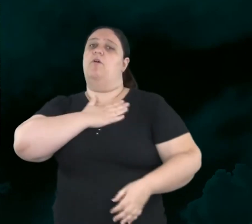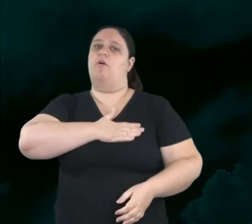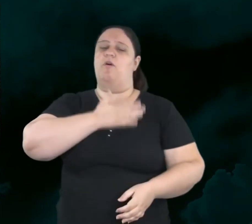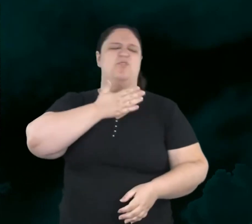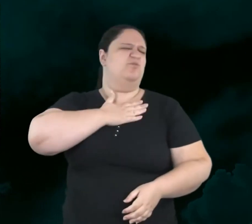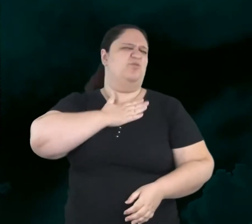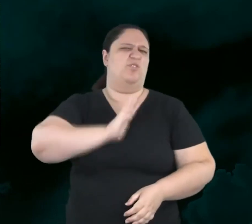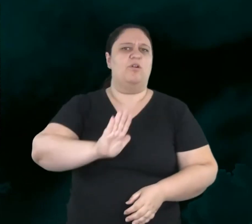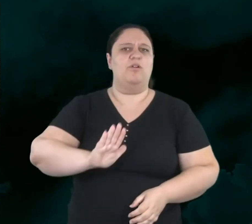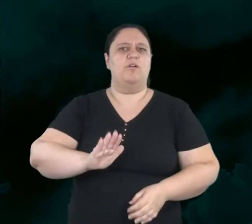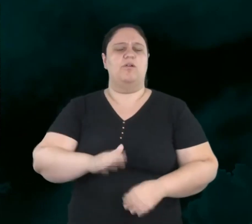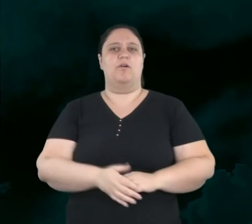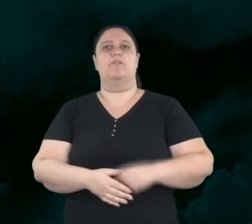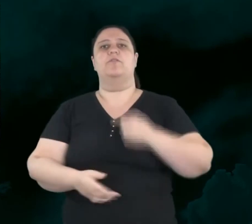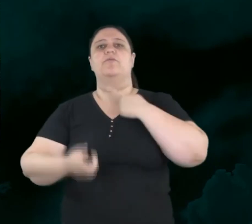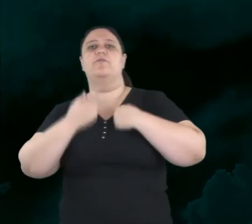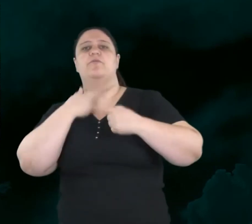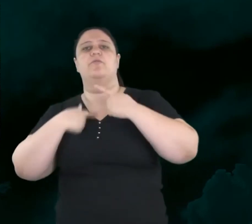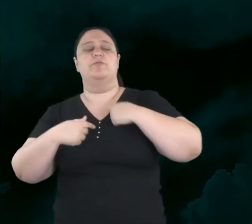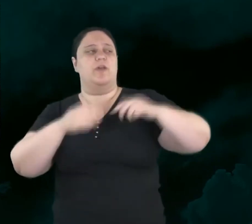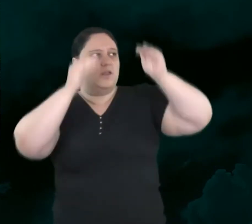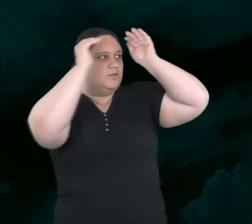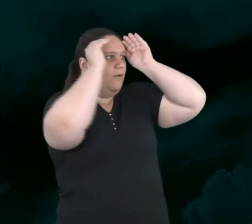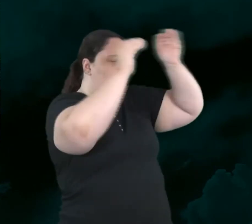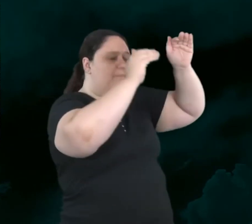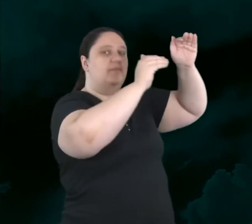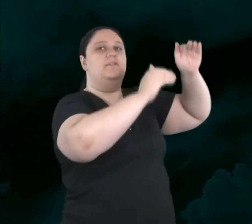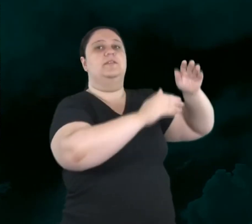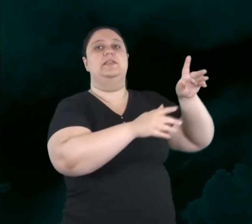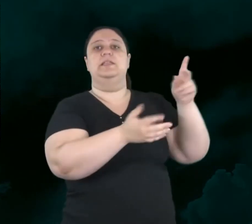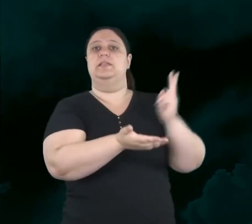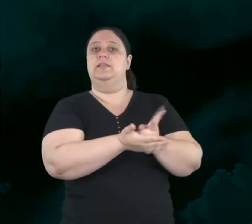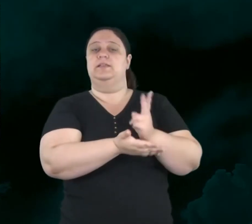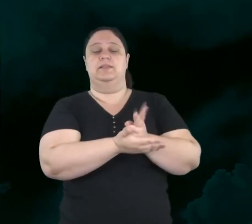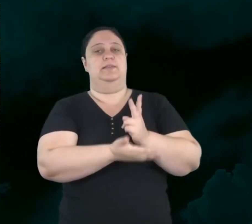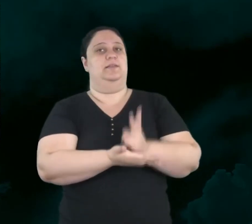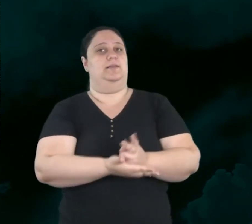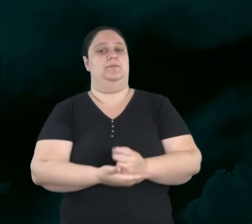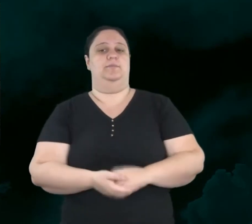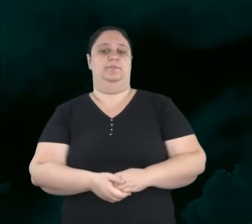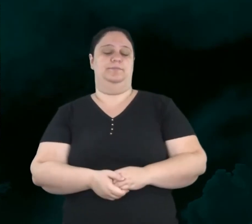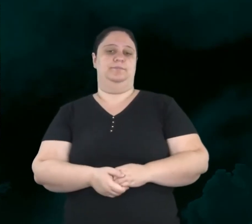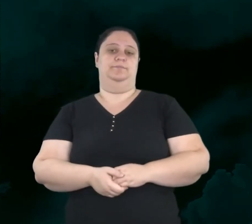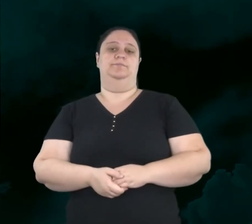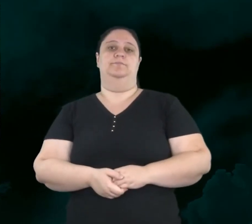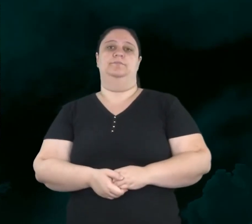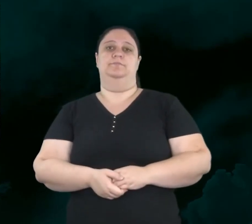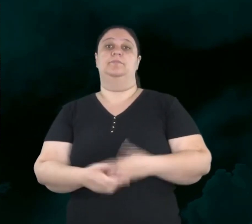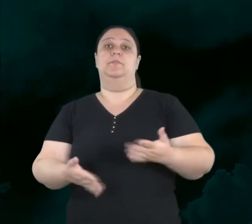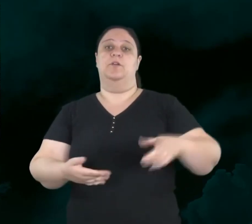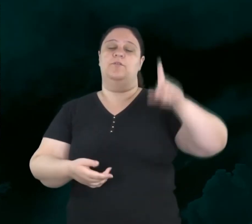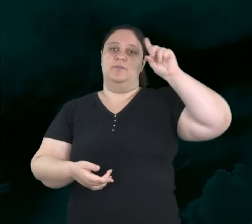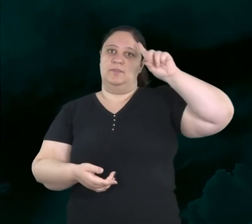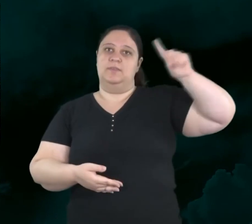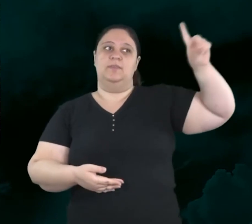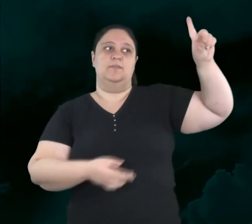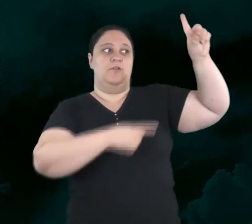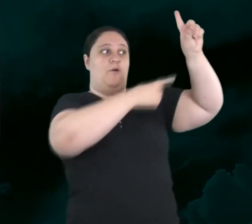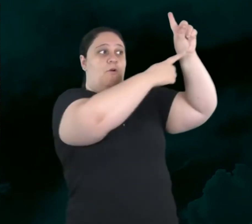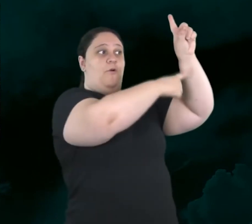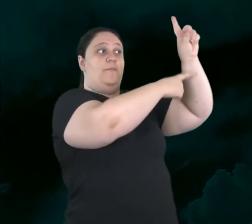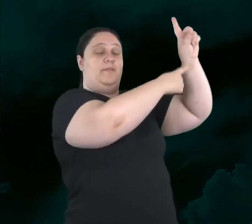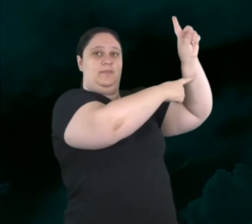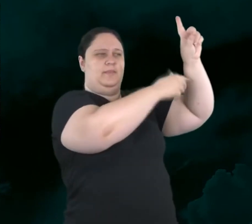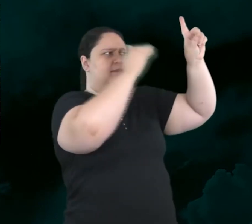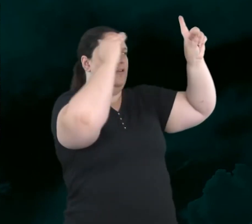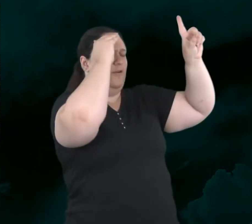que Ele mande na minha vontade para fazer a vontade de Deus, e Deus assim vai fazer a sua vontade e vai encerrar